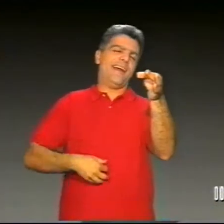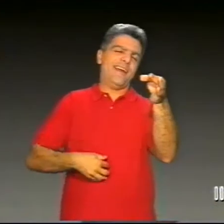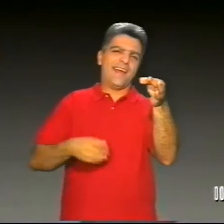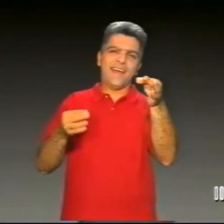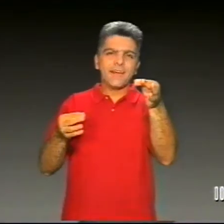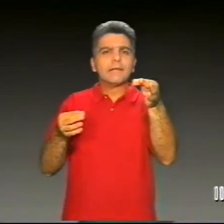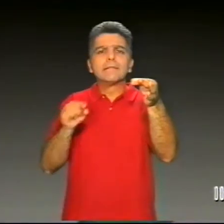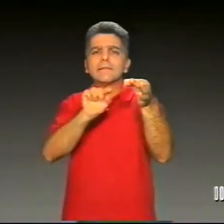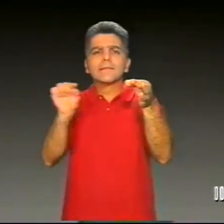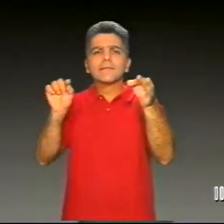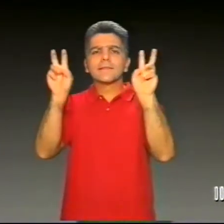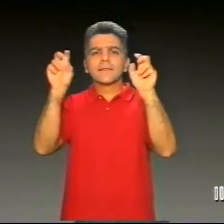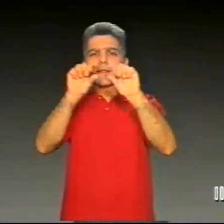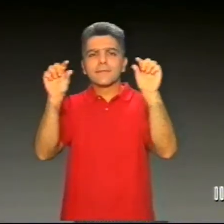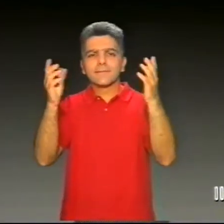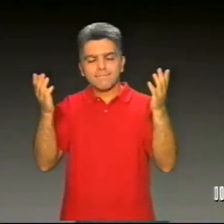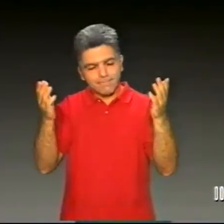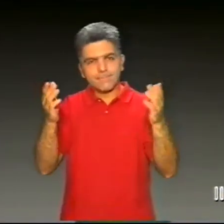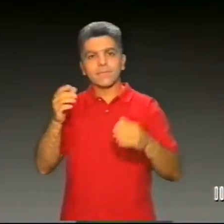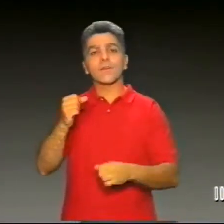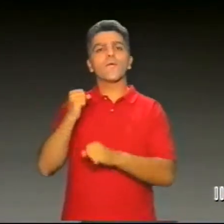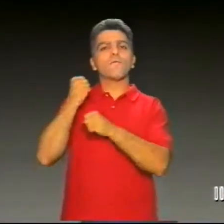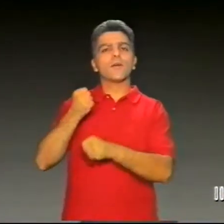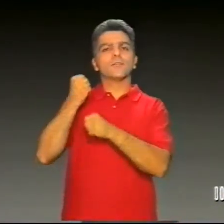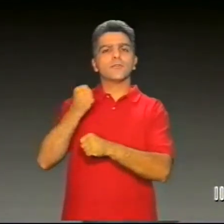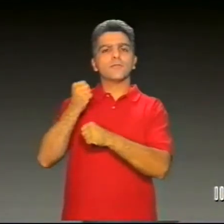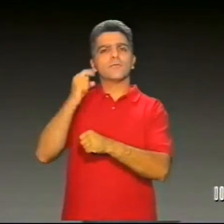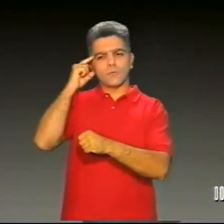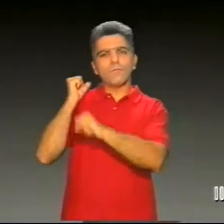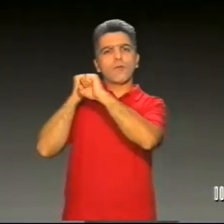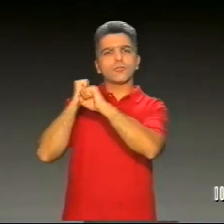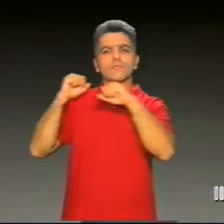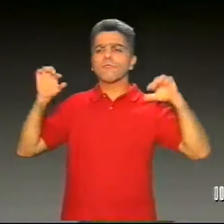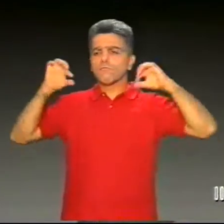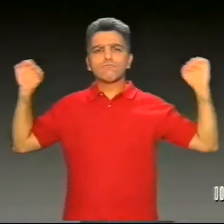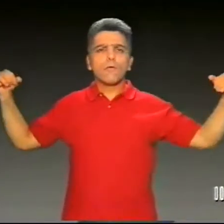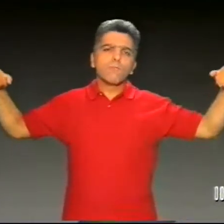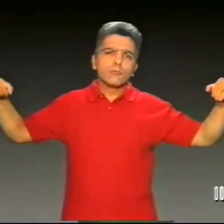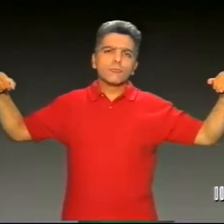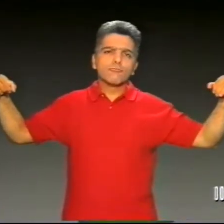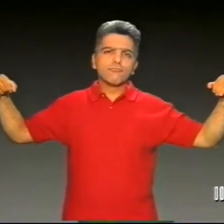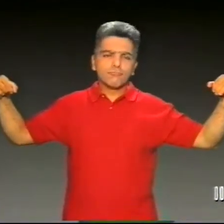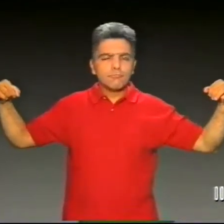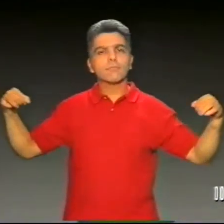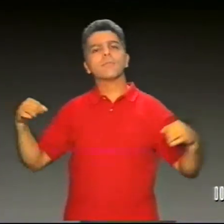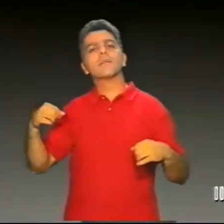μία που πραγματικά είναι πολύ αστεία. Ο τίτλος αυτής της ιστορίας είναι ο Βοσκός με την κλίτσα